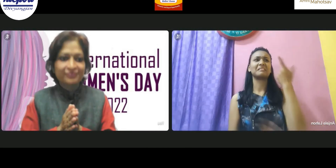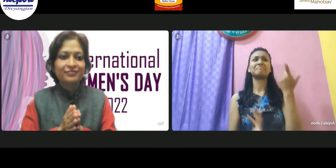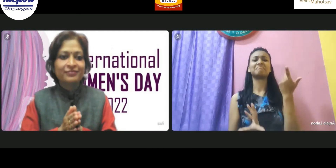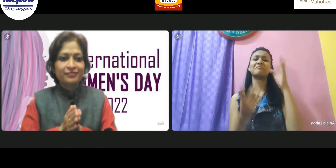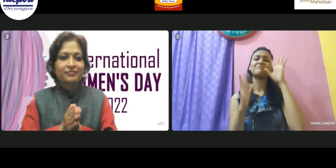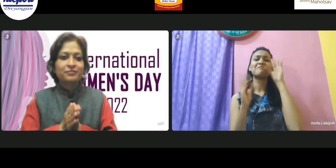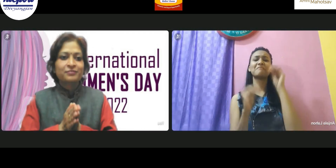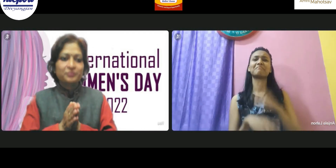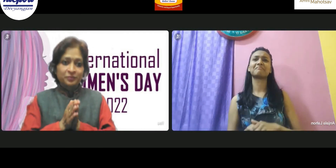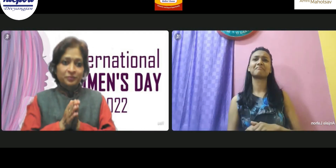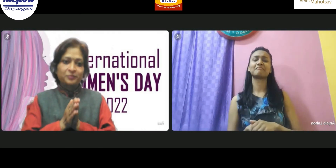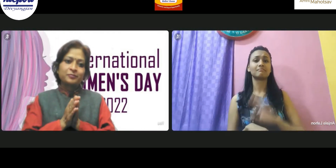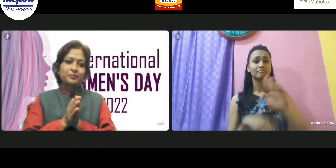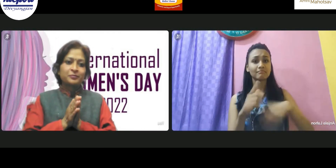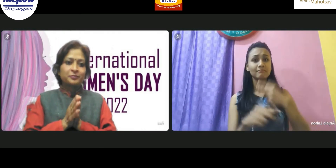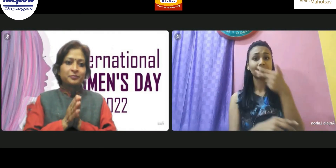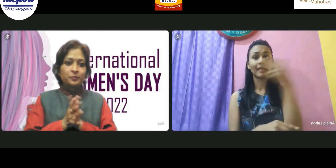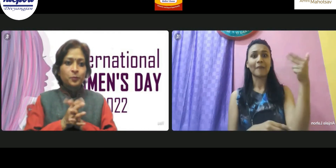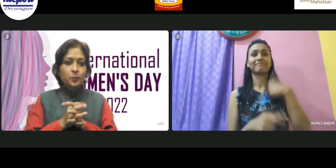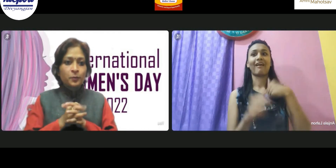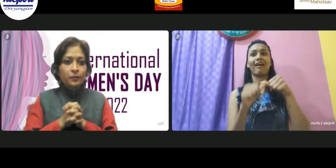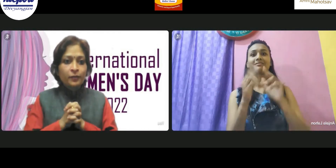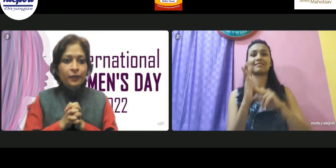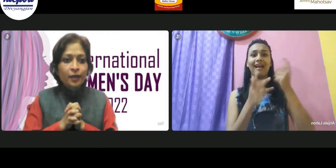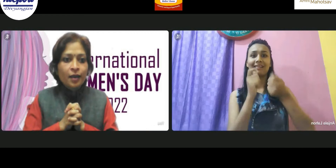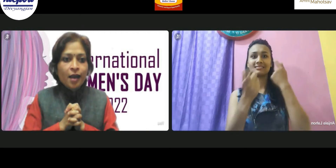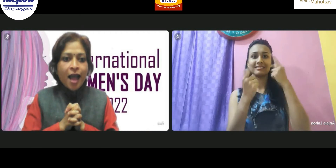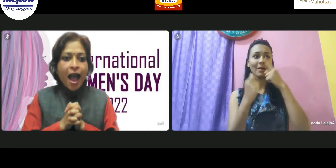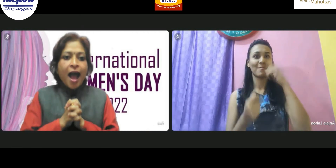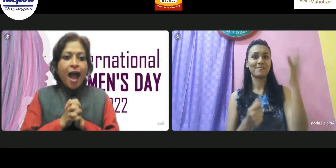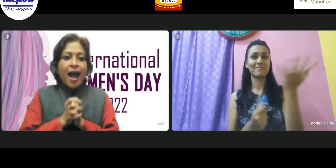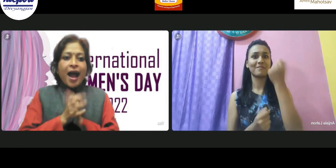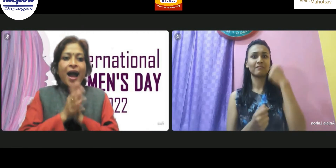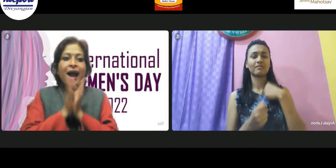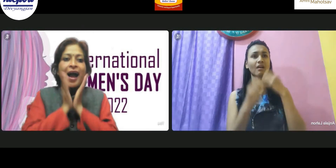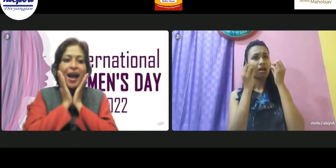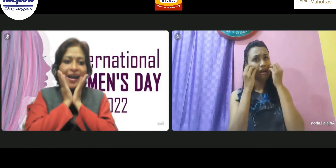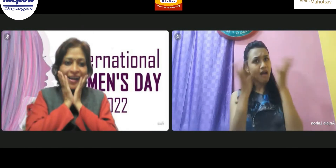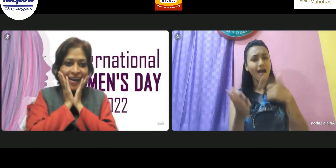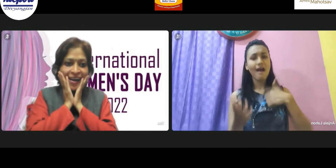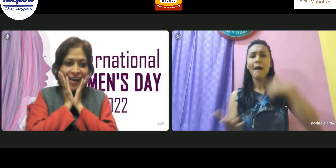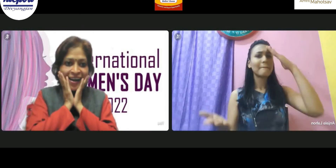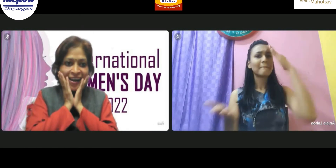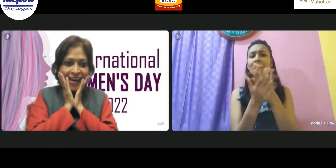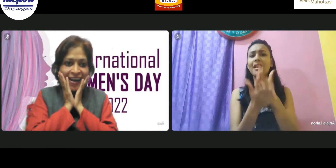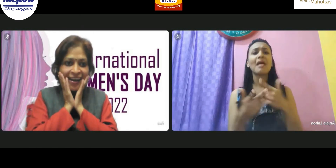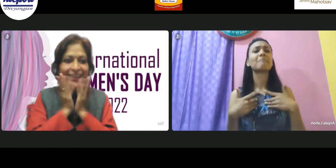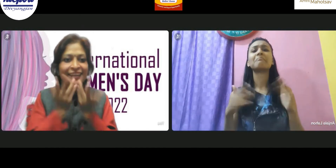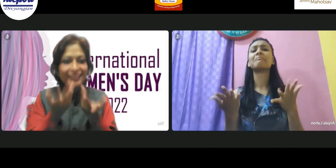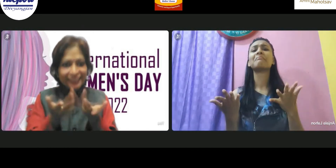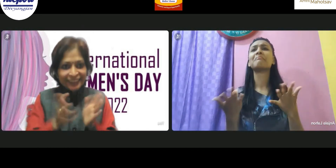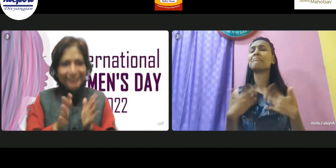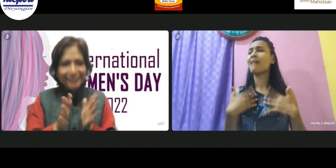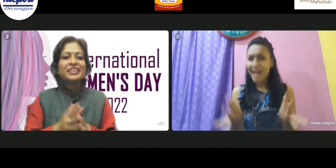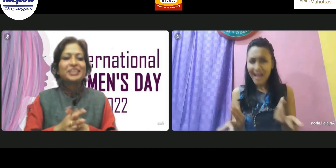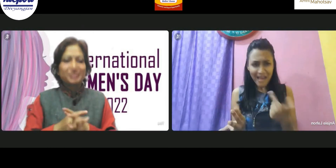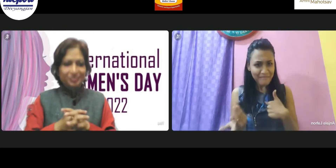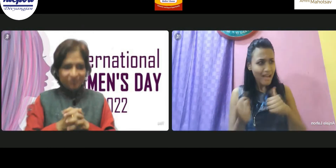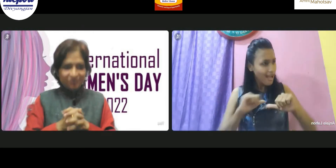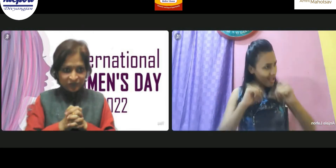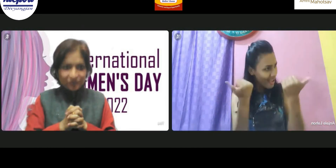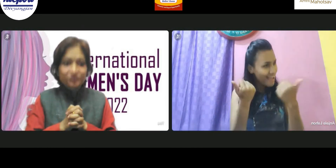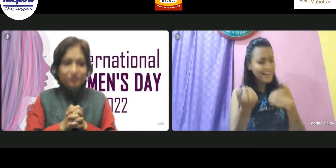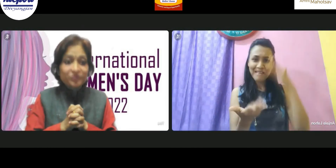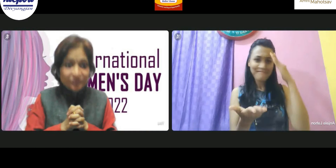मुझे लगा कि नहीं, मुझे नहीं चुना जाएगा। लेकिन अचानक से जब मेरा नाम पुकारा गया, मैं तो चौंक